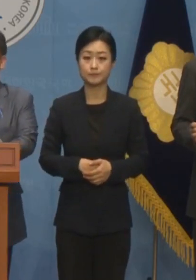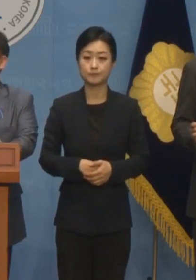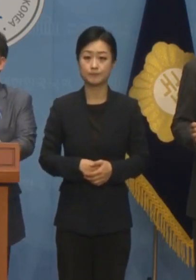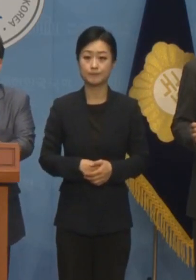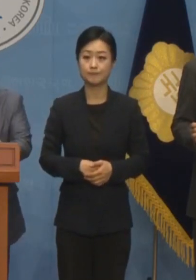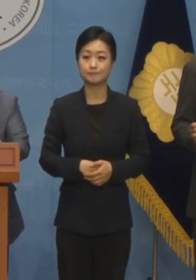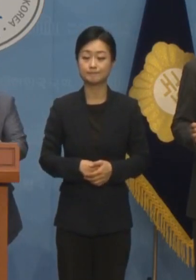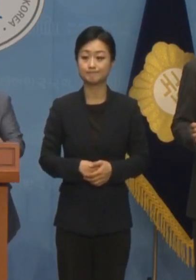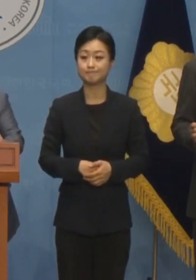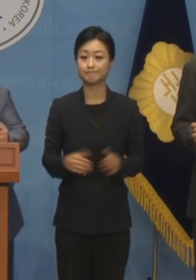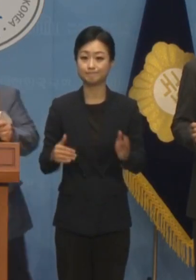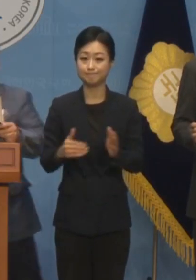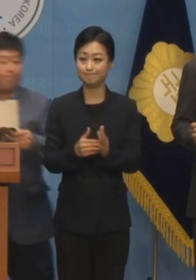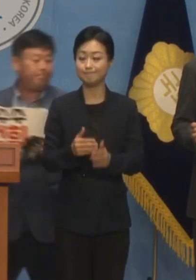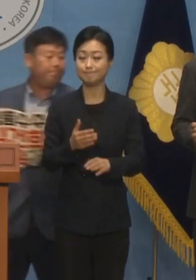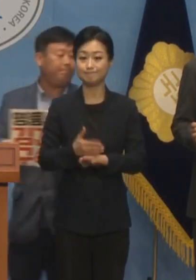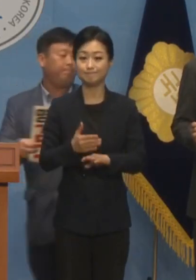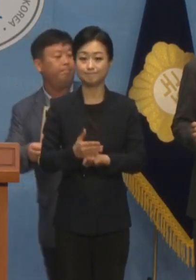호소드립니다. 이상입니다.